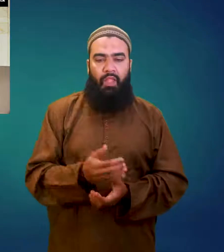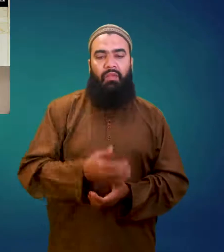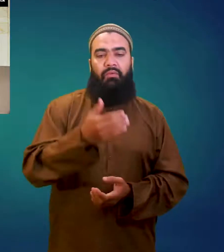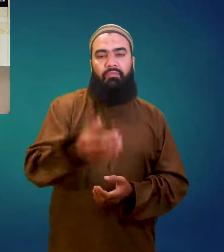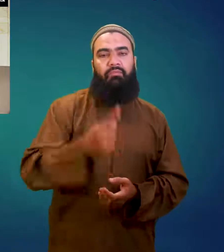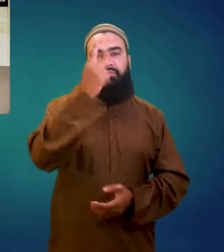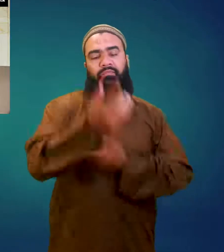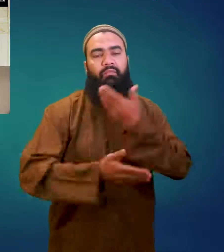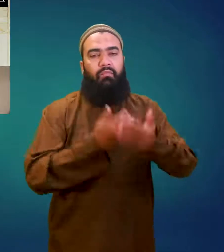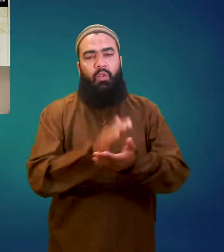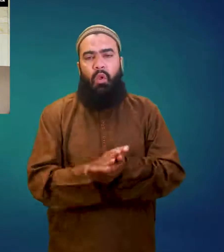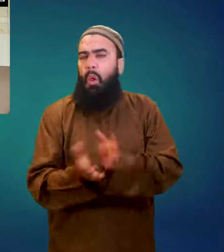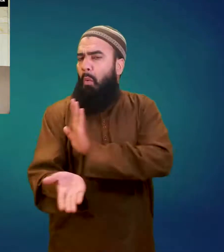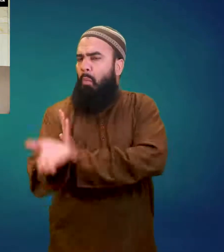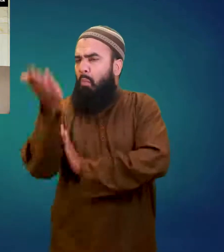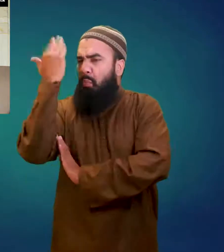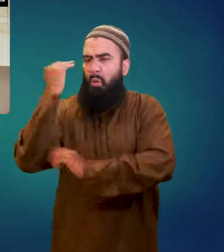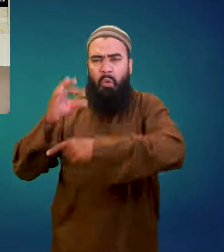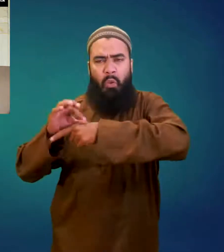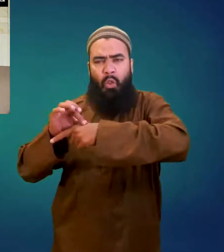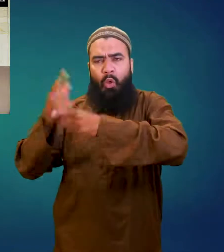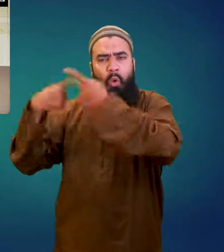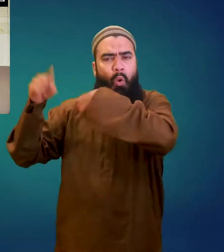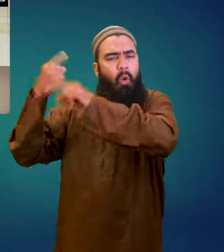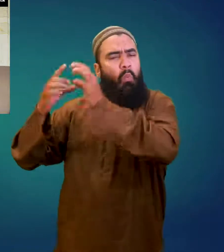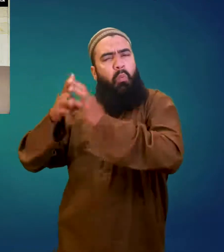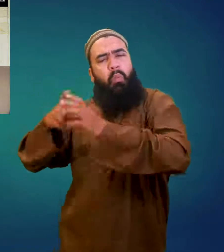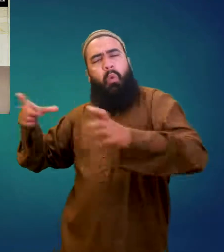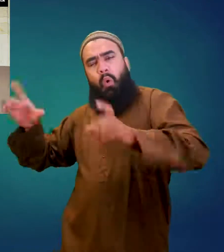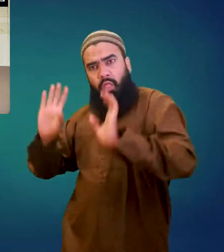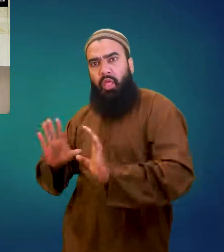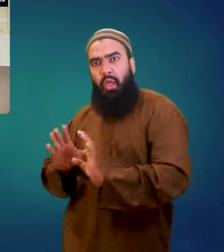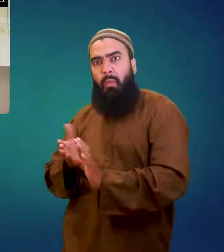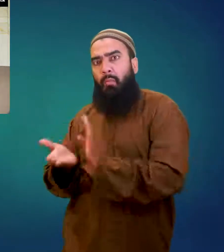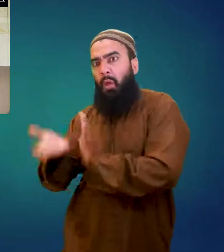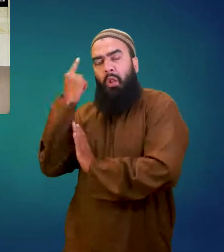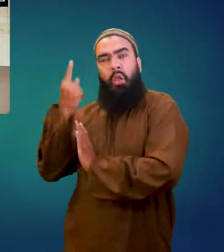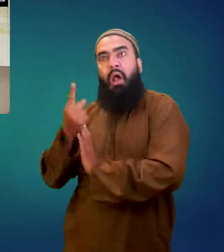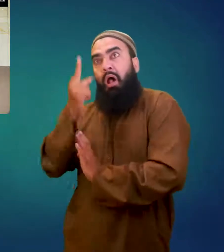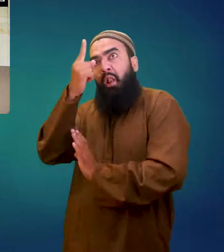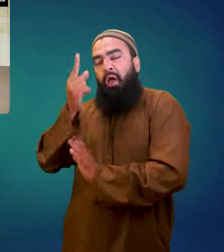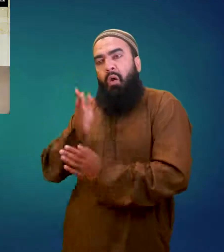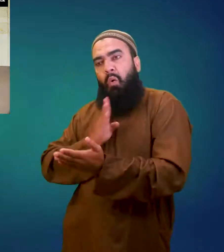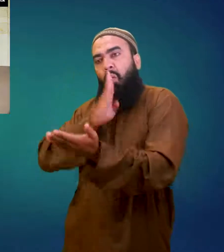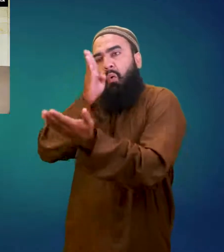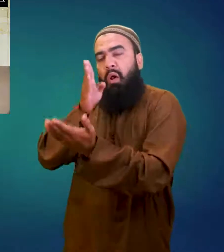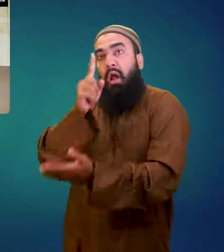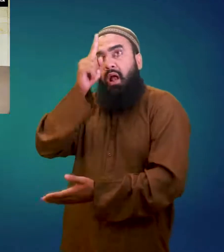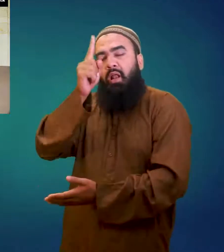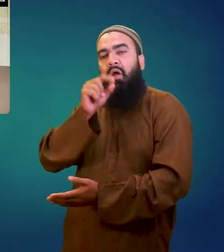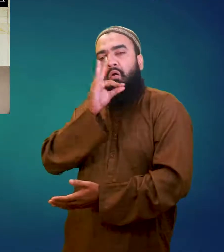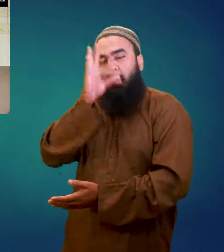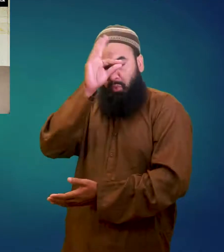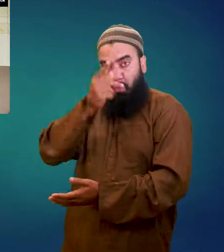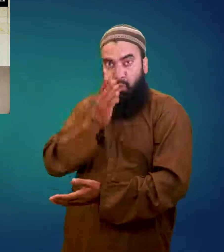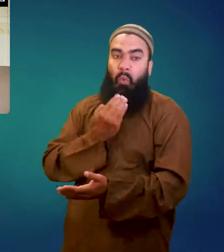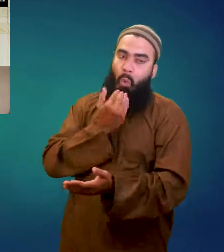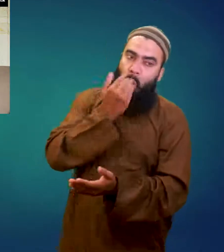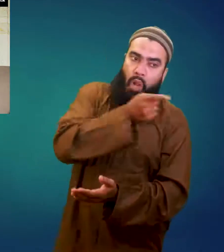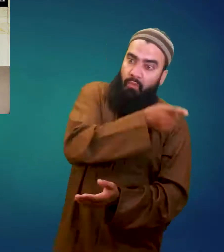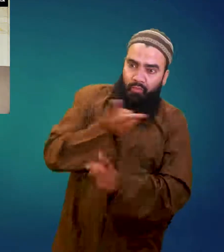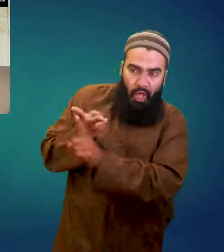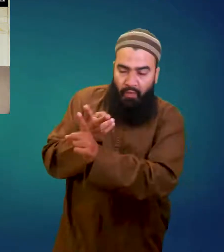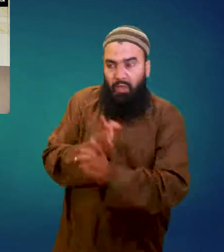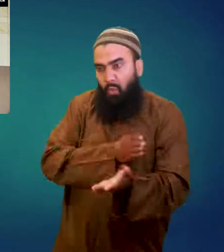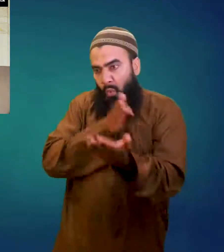کے کفر اور انبیاء علیہ الصلاۃ والسلام کی مخالفت کی وجہ سے عذابات آئے، اور ان کی اجڑی ہوئی